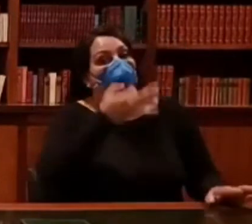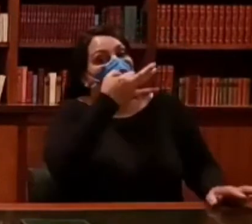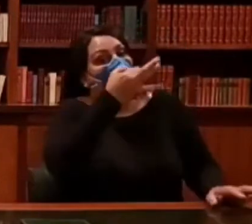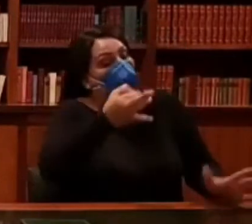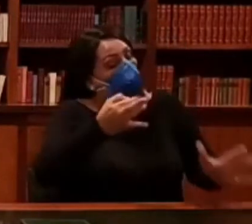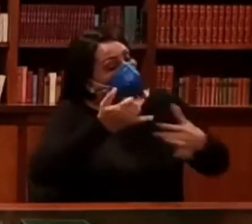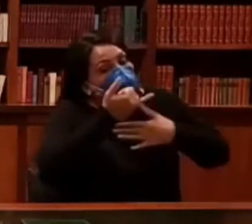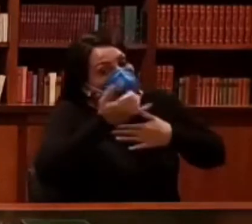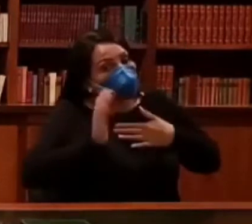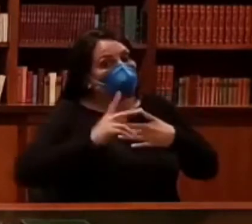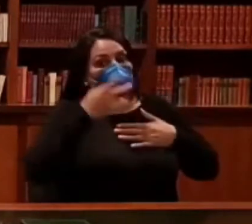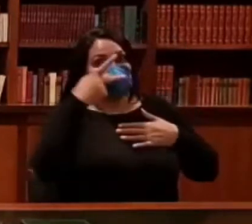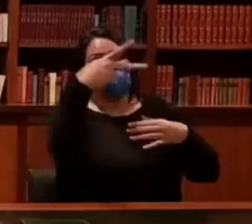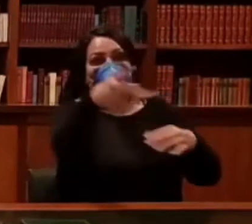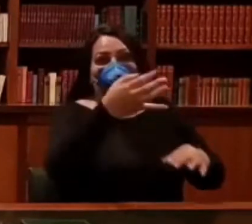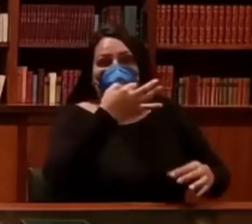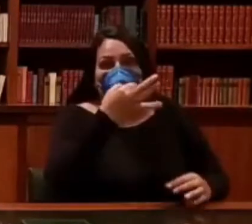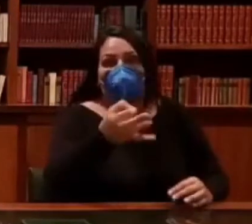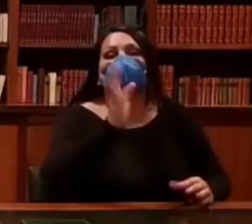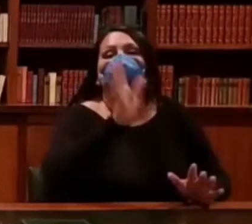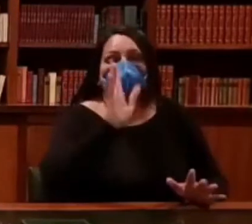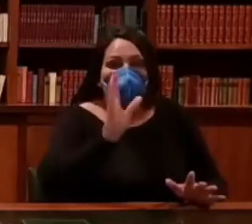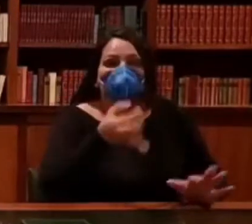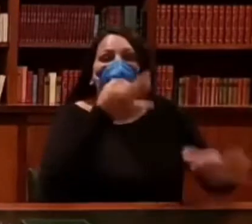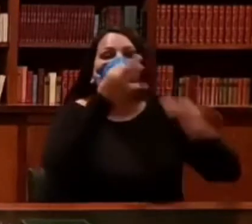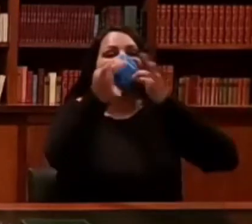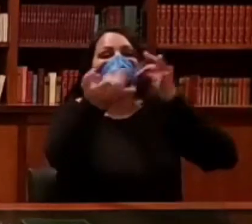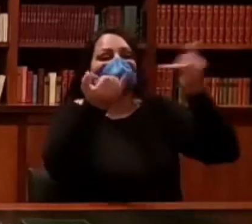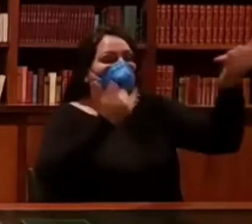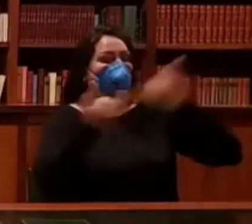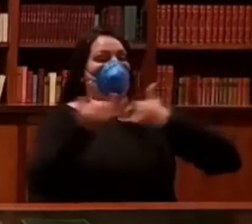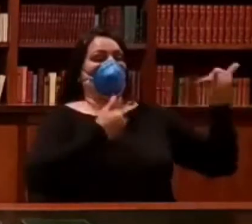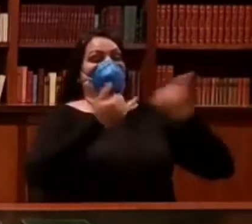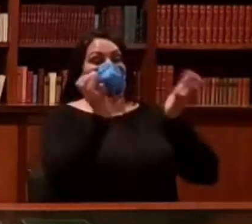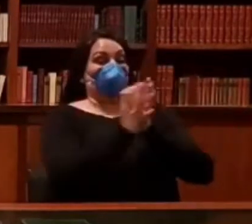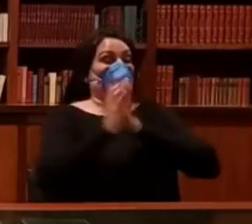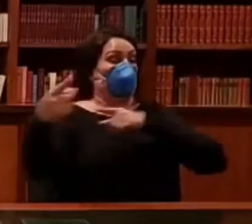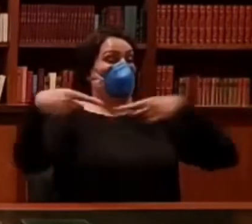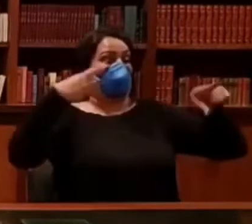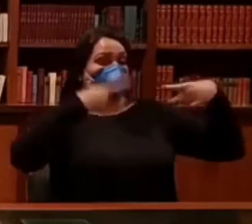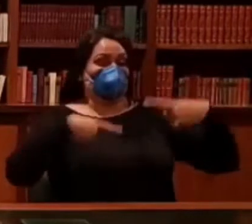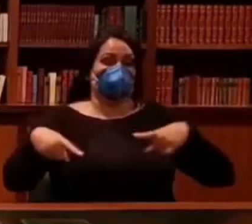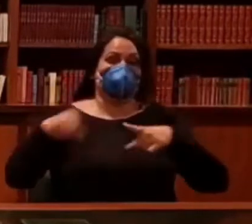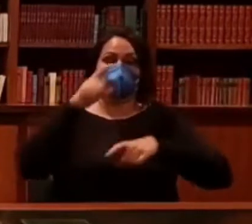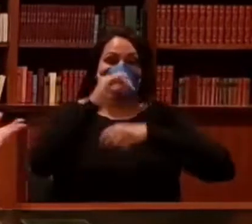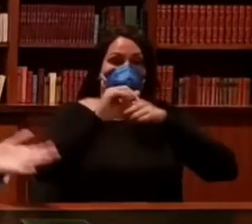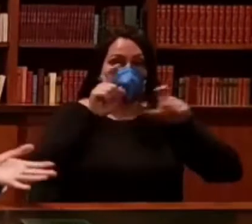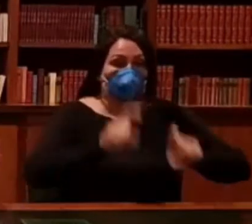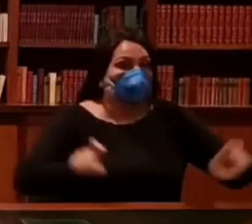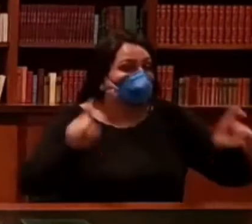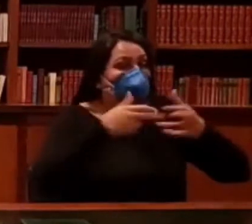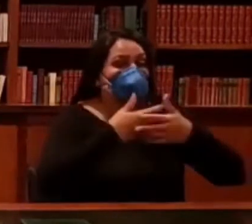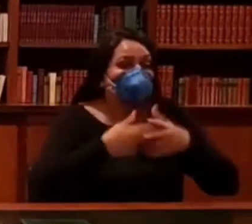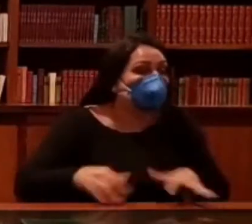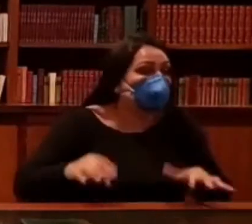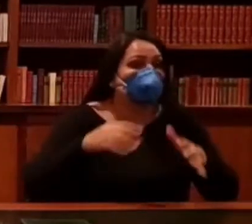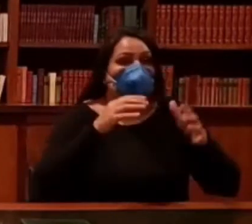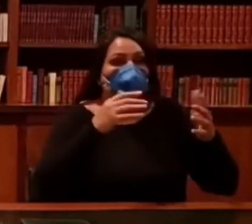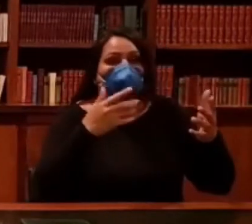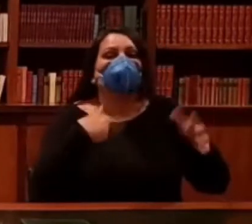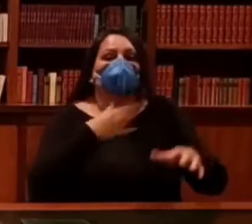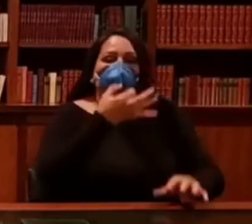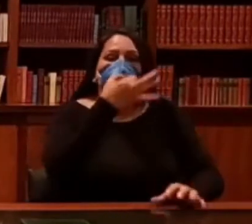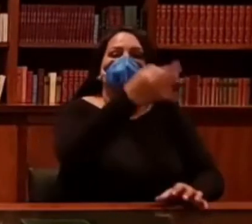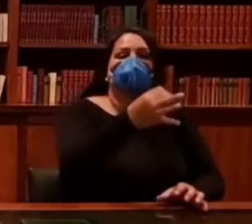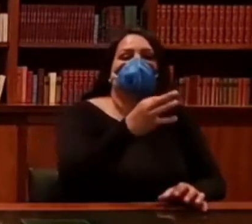vontade, como vocês sugeriram tocante ao Procurador-Geral da República, uma guerra na internet. Foi. Uma guerra. Indicamos aqui o doutor